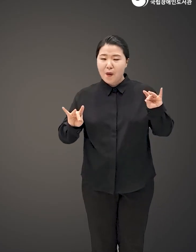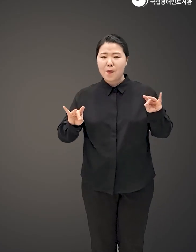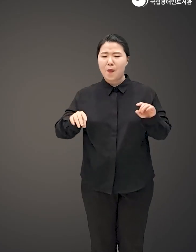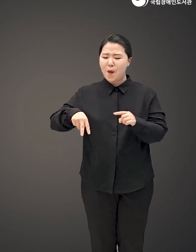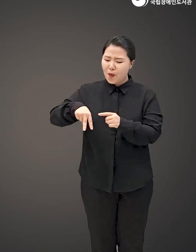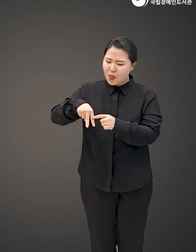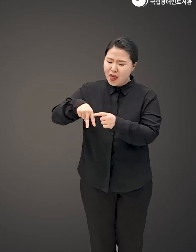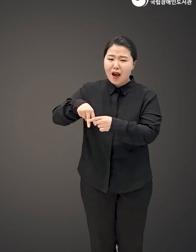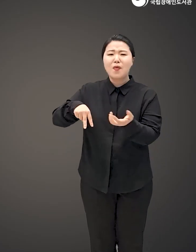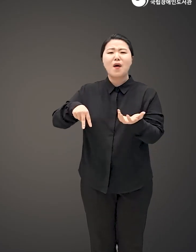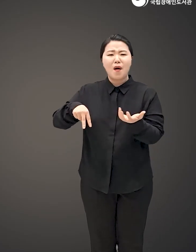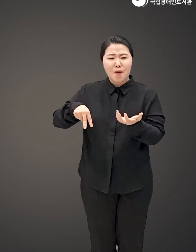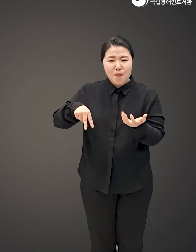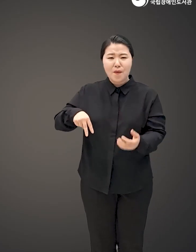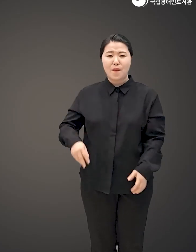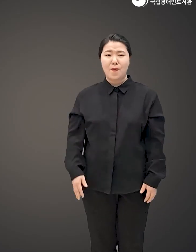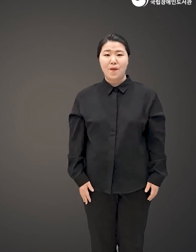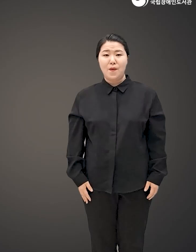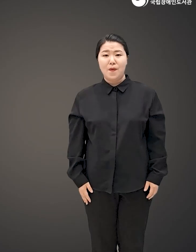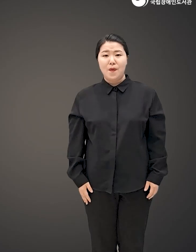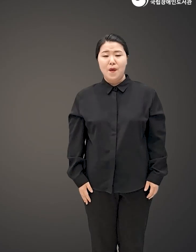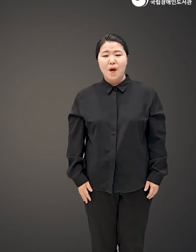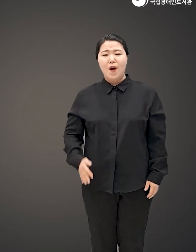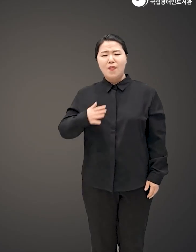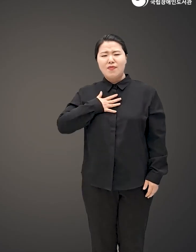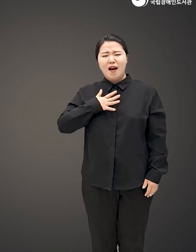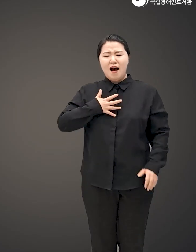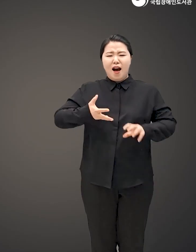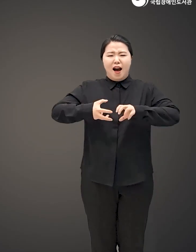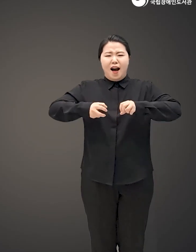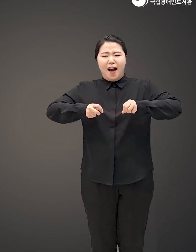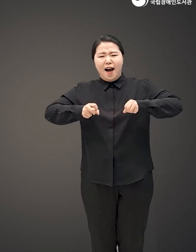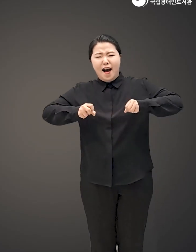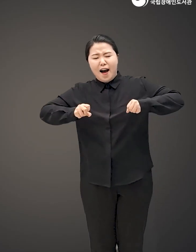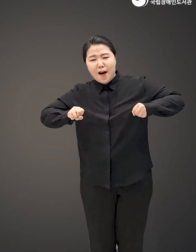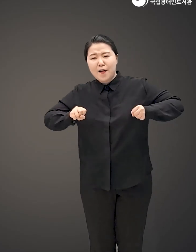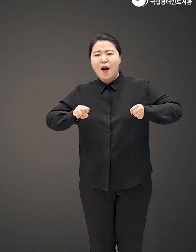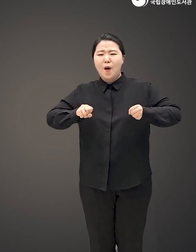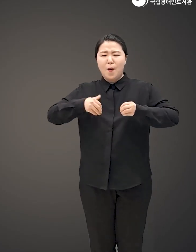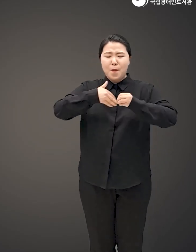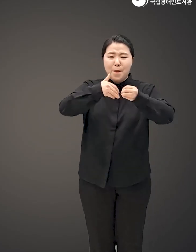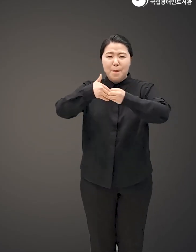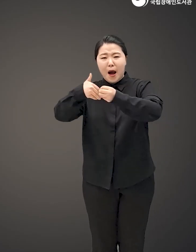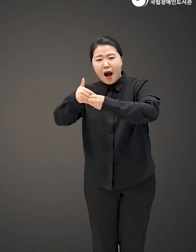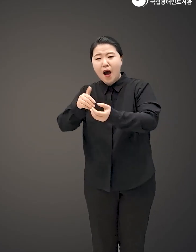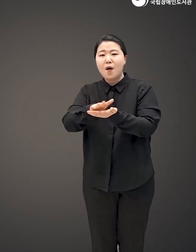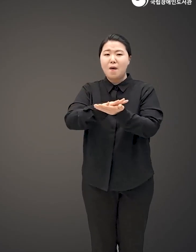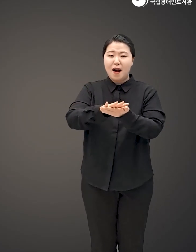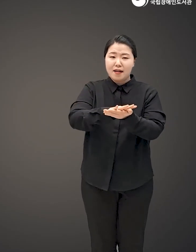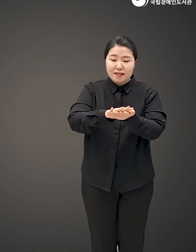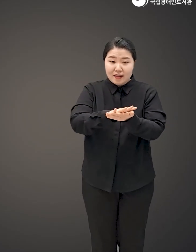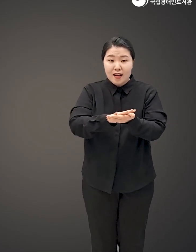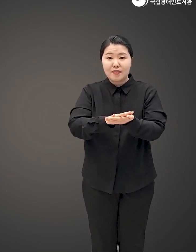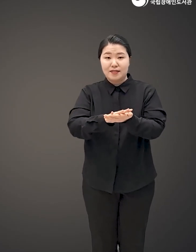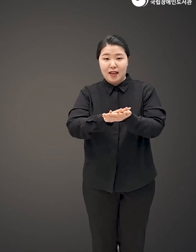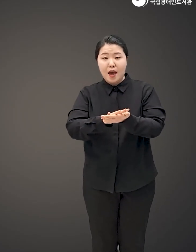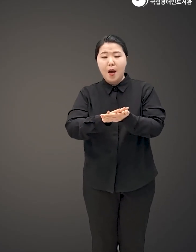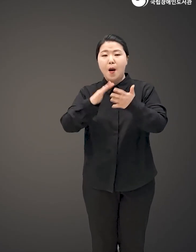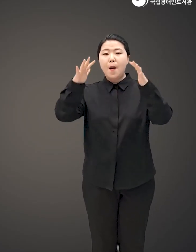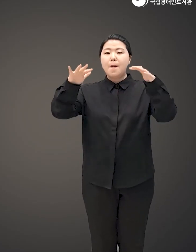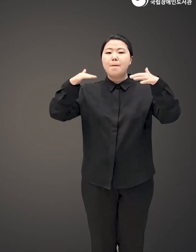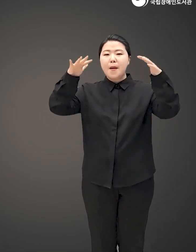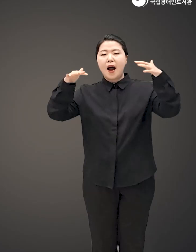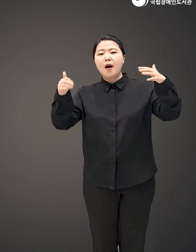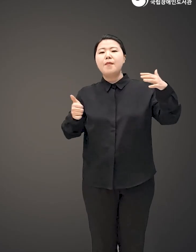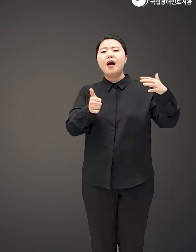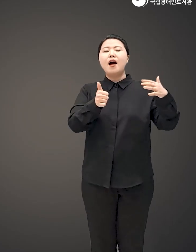마르고 다리도 아프고 내 속에 있는 힘을 모두 다 빼내었기 때문에 다시 바람